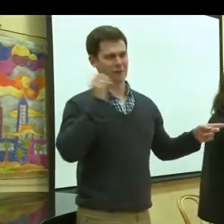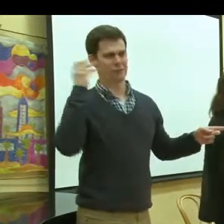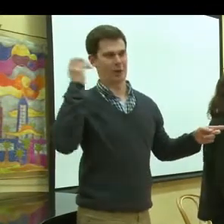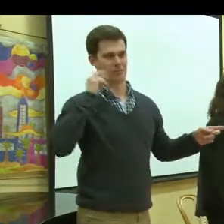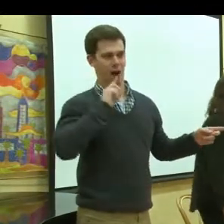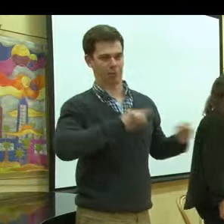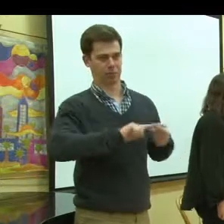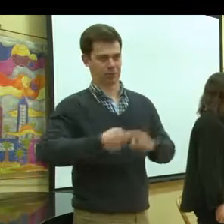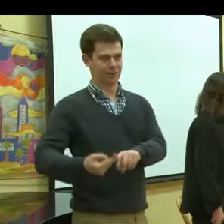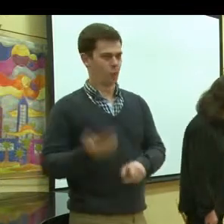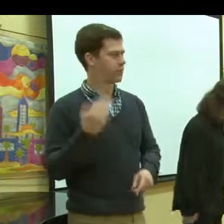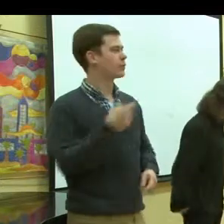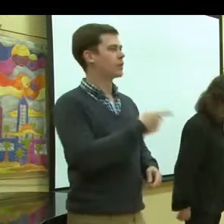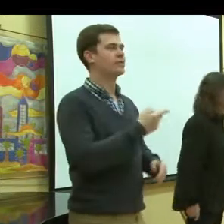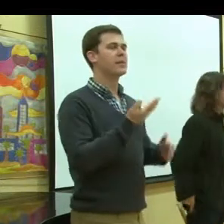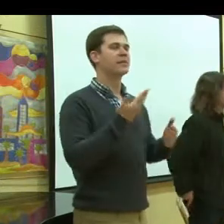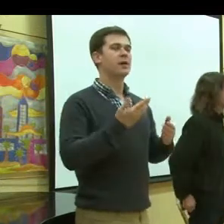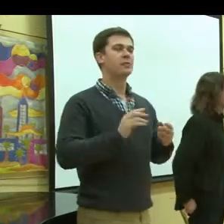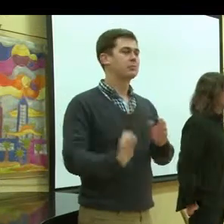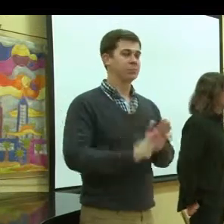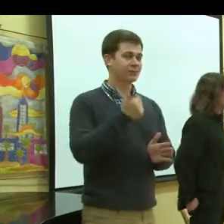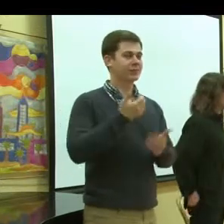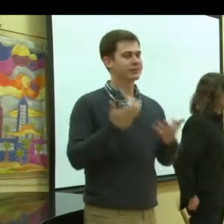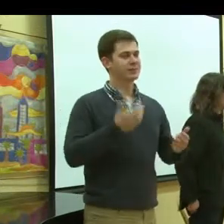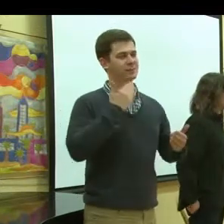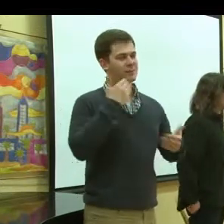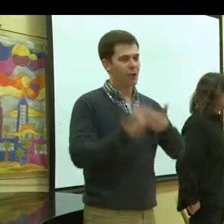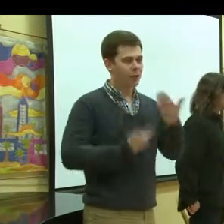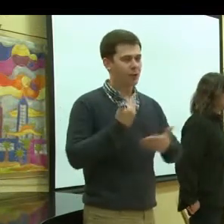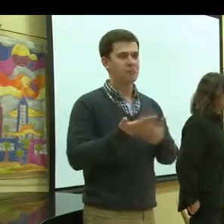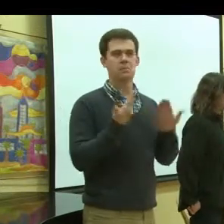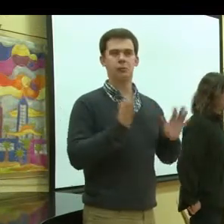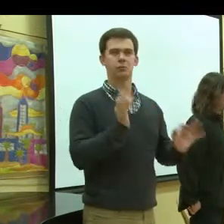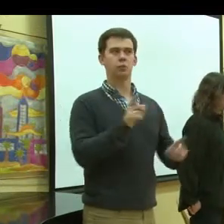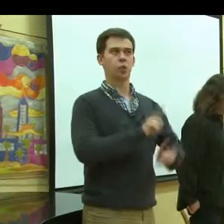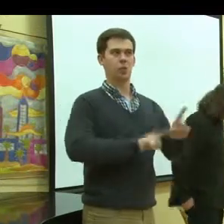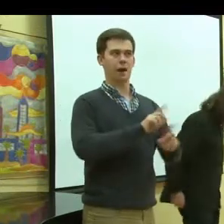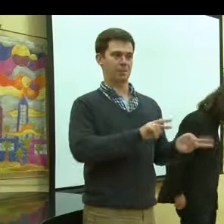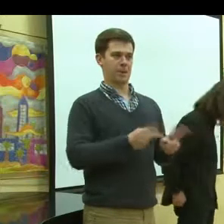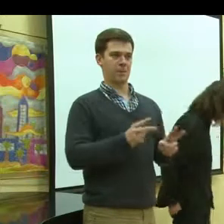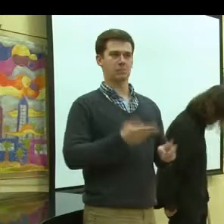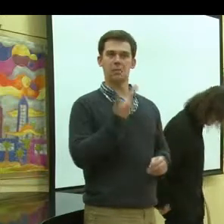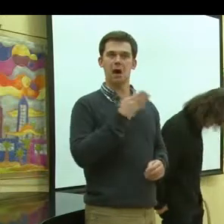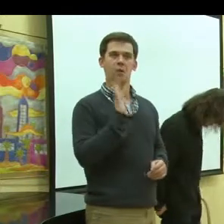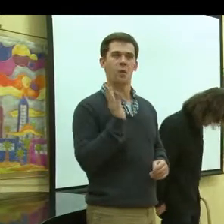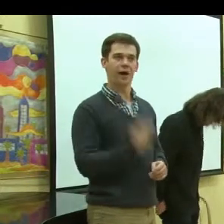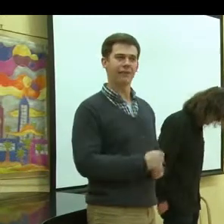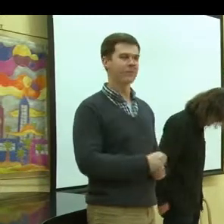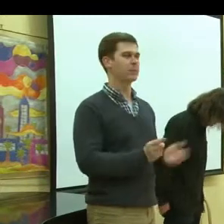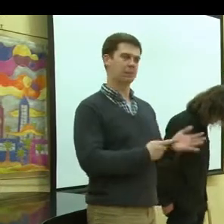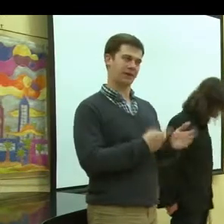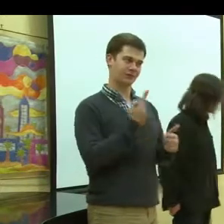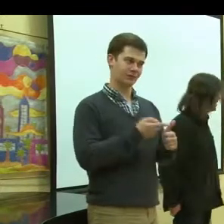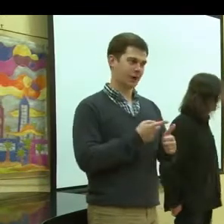Dobrze. Ja przede wszystkim chciałem pogratulować Sylwii. Bardzo ładnie poszło ci na całe tłumaczenie. To jest